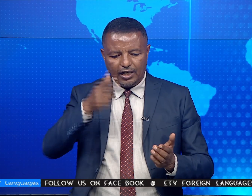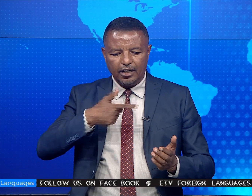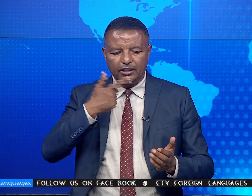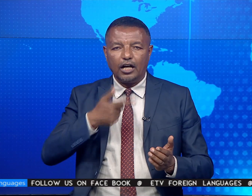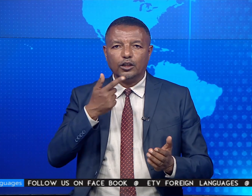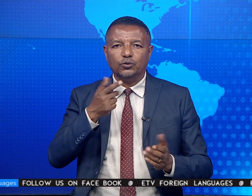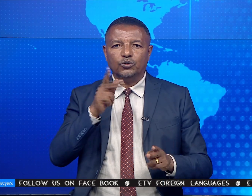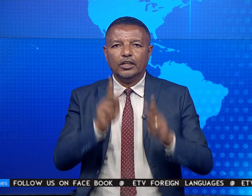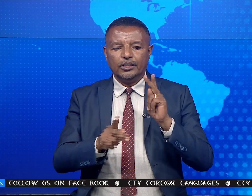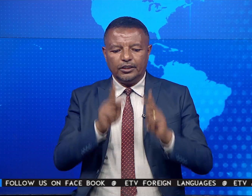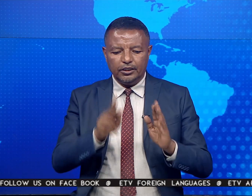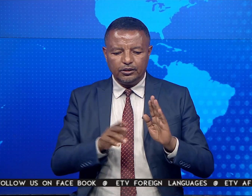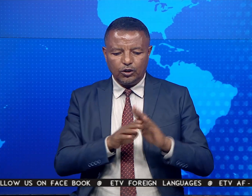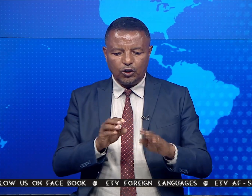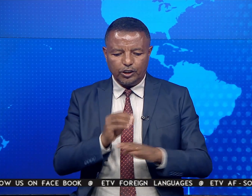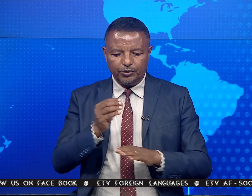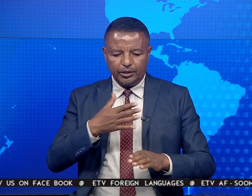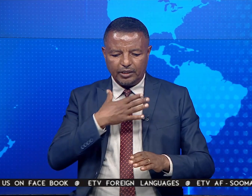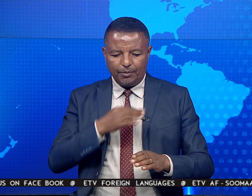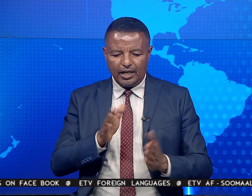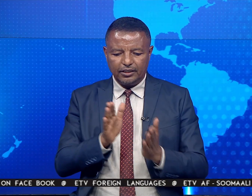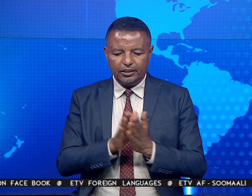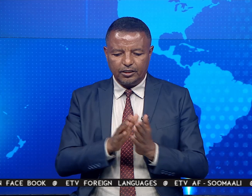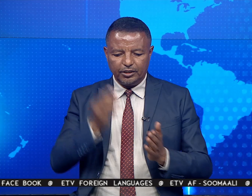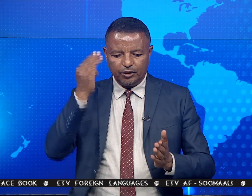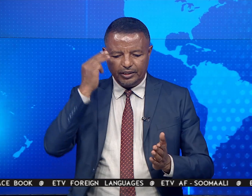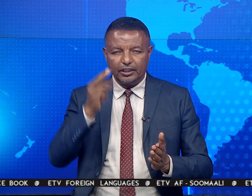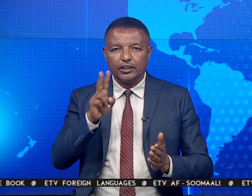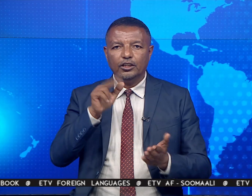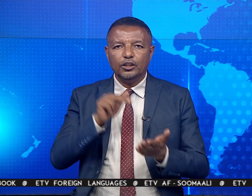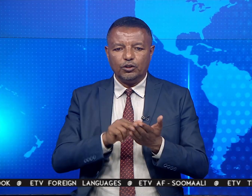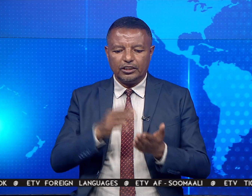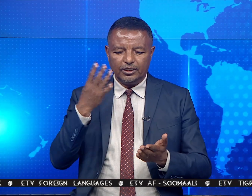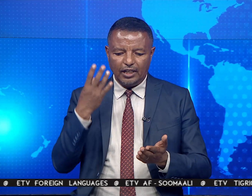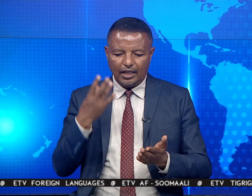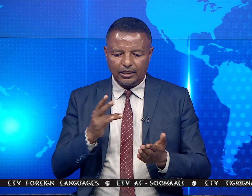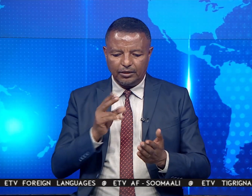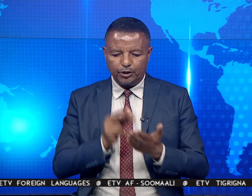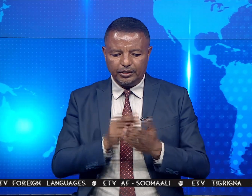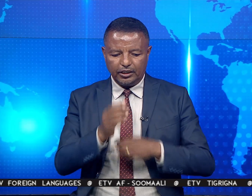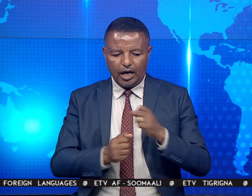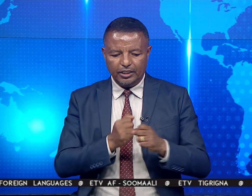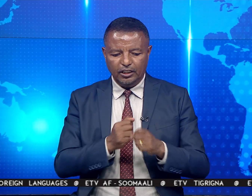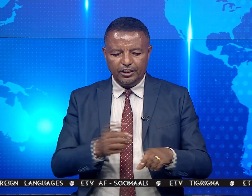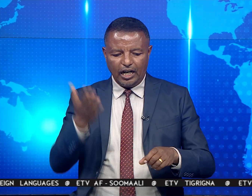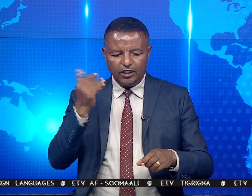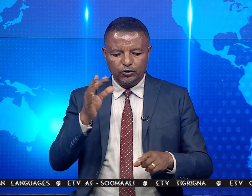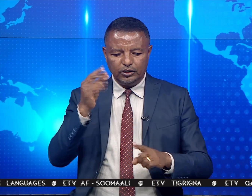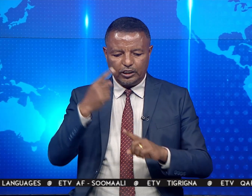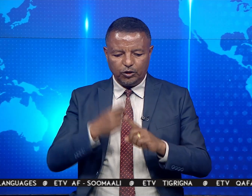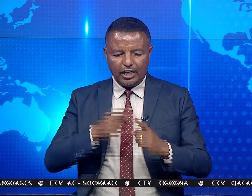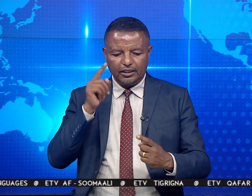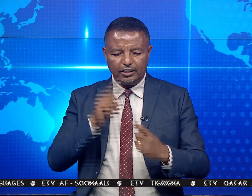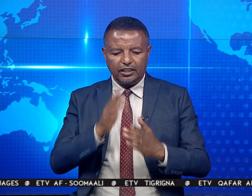ብርሃኑ ነጋ ተናገሩ። የተወካዮች ምክር ቤት አባላት የትምህርት ሚኒስቴርን የ2017 በጀት ዓመት